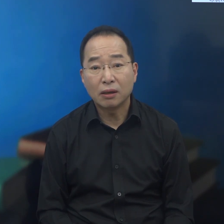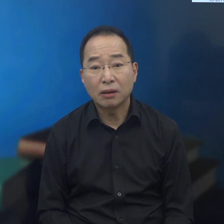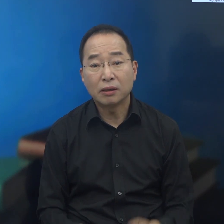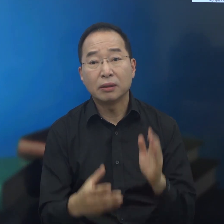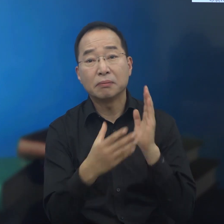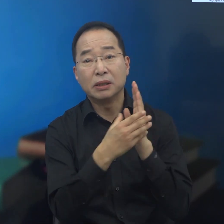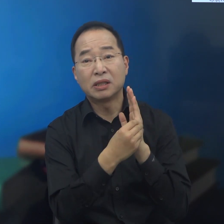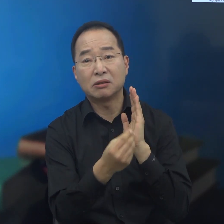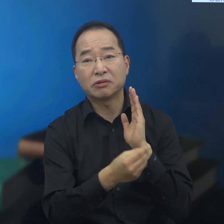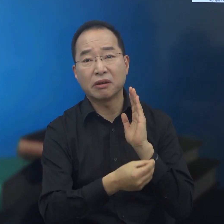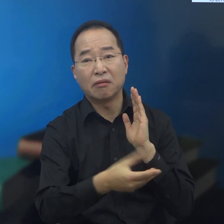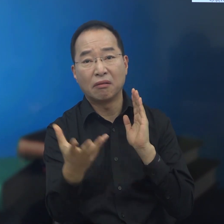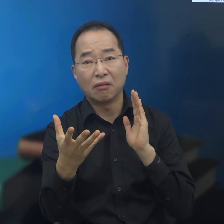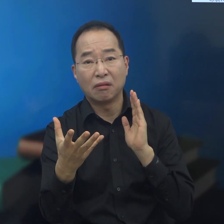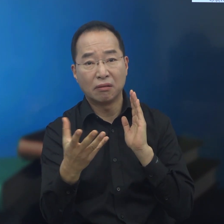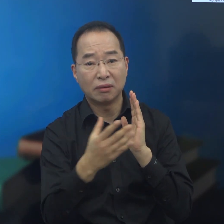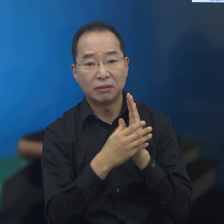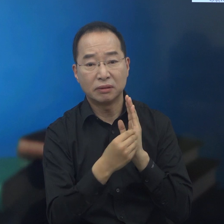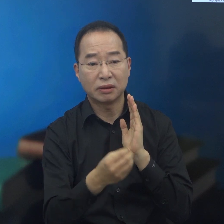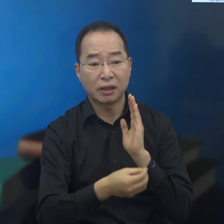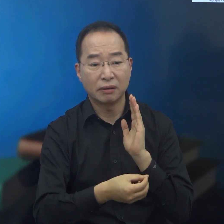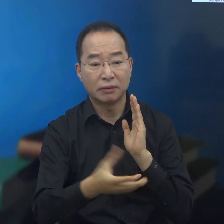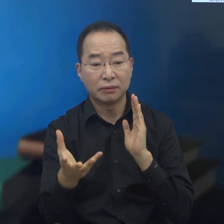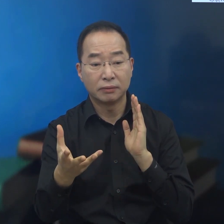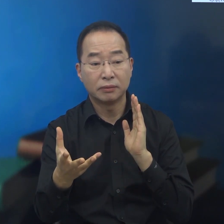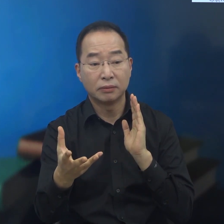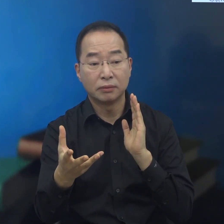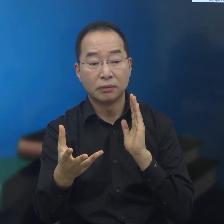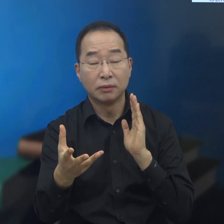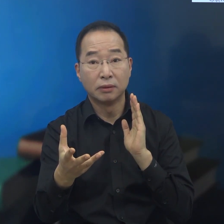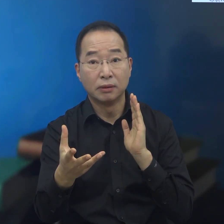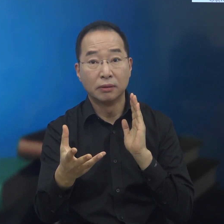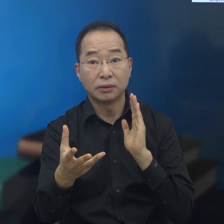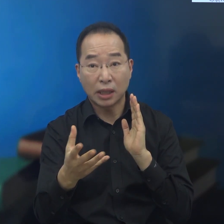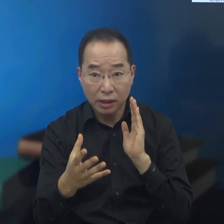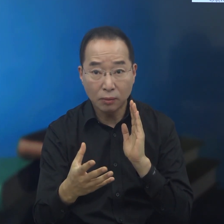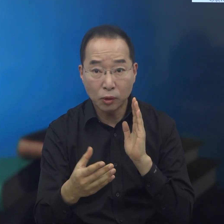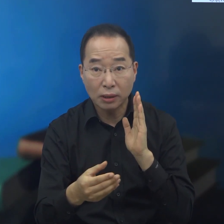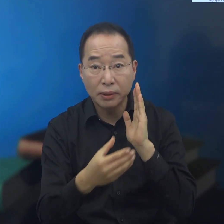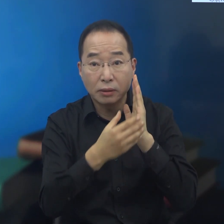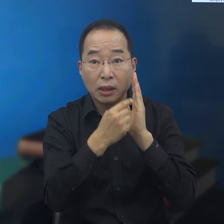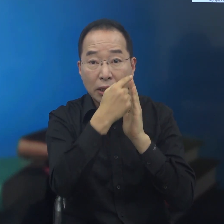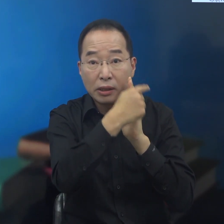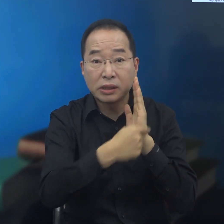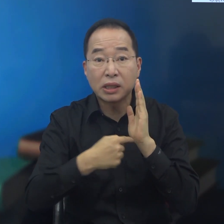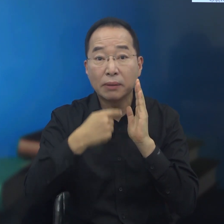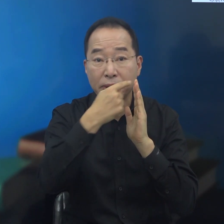뭐 이렇게 썼어요. 이렇게. 자, 이건 뭐냐면 이게 지갑이에요.